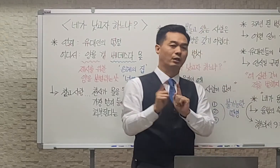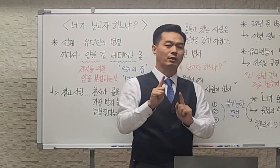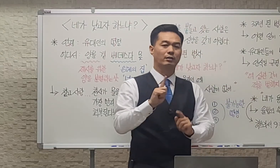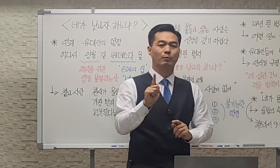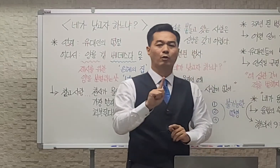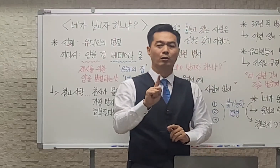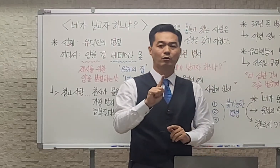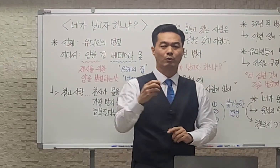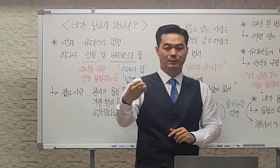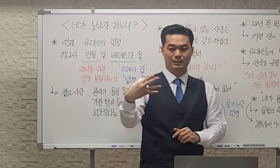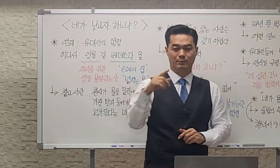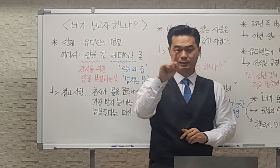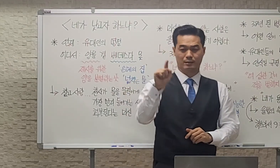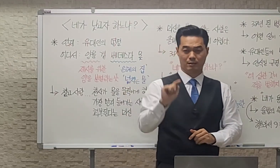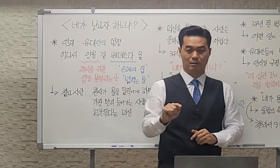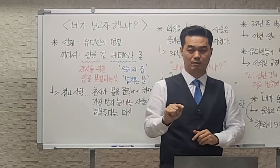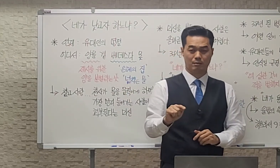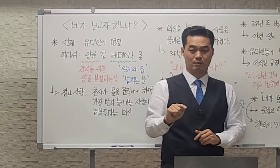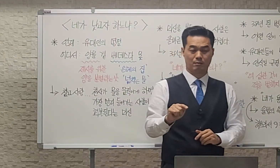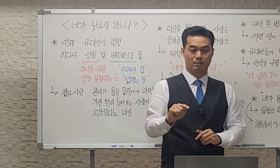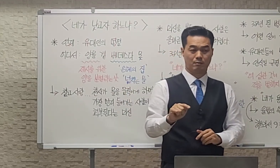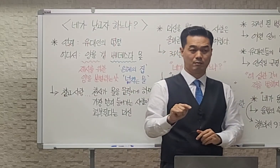나한테 뭐라고 말씀하실까?